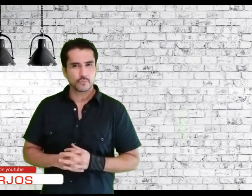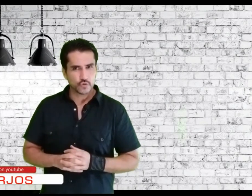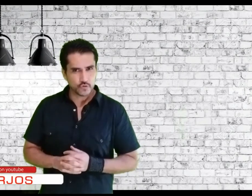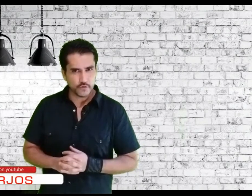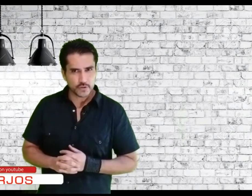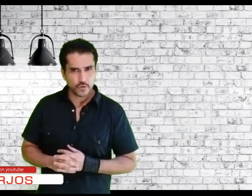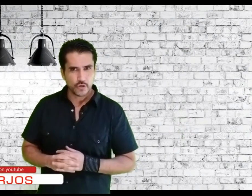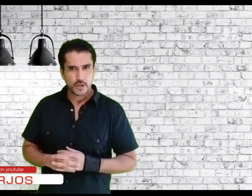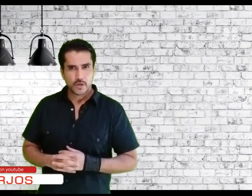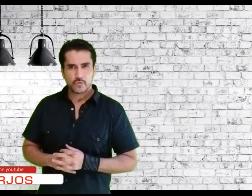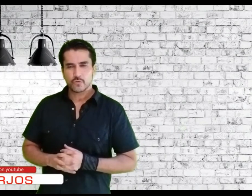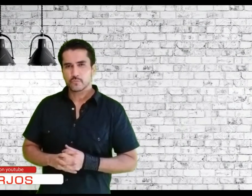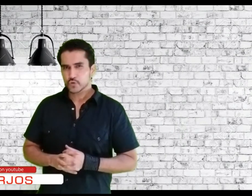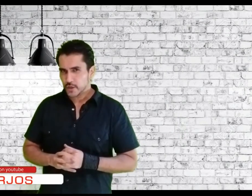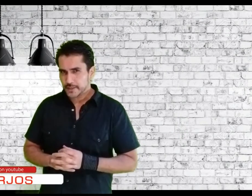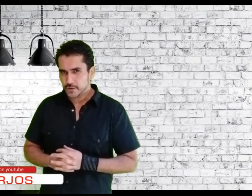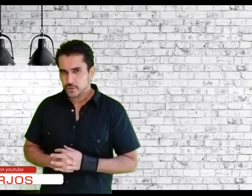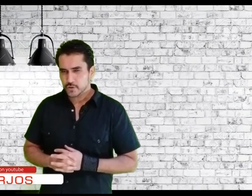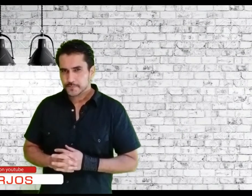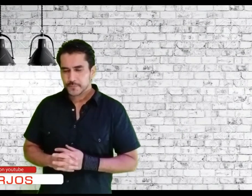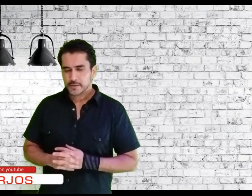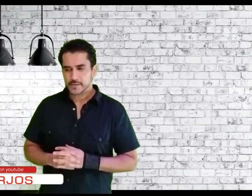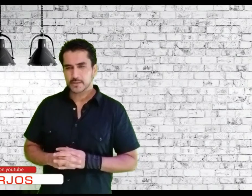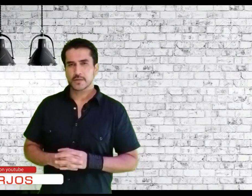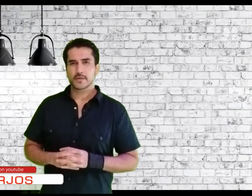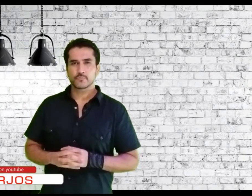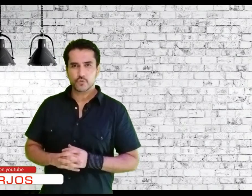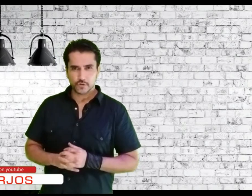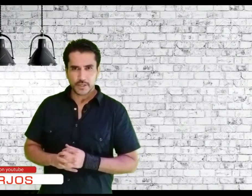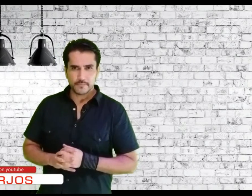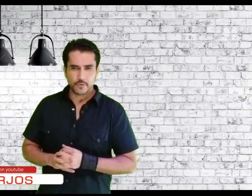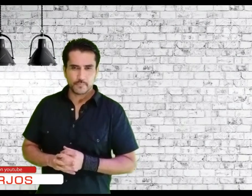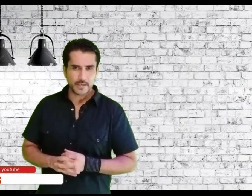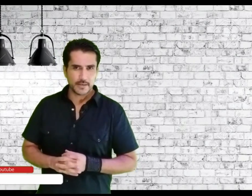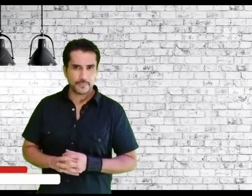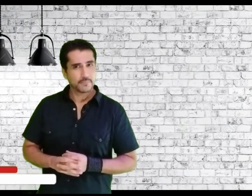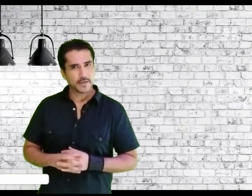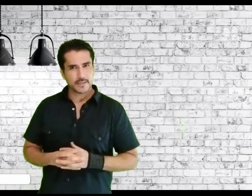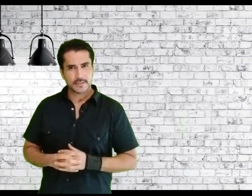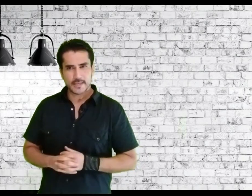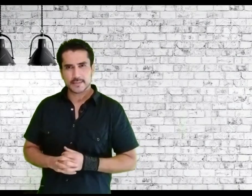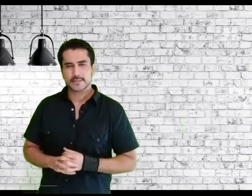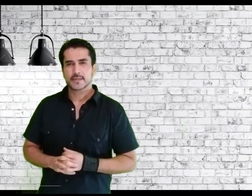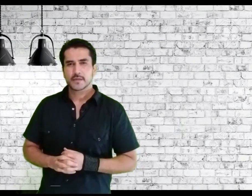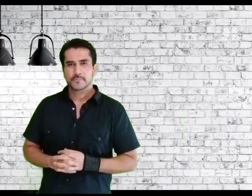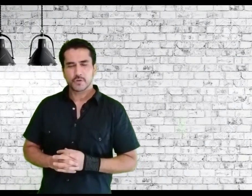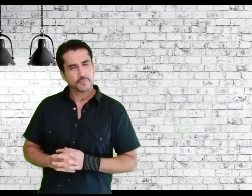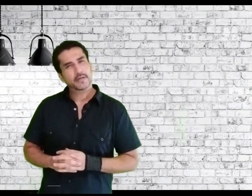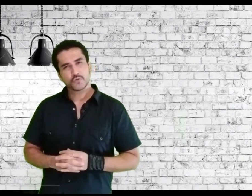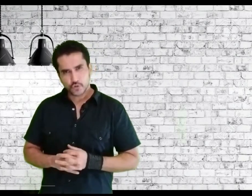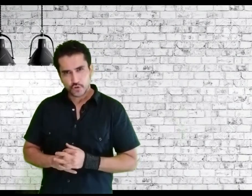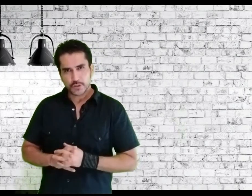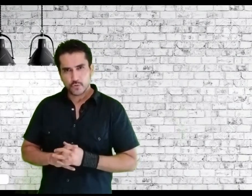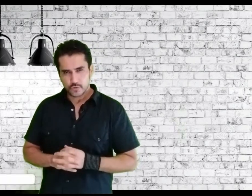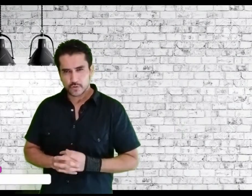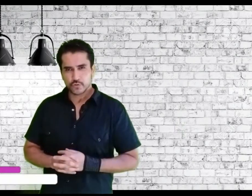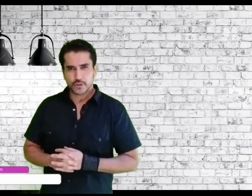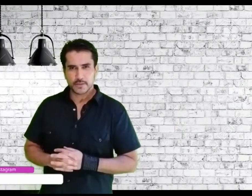mucho esfuerzo, con mucho cariño, requiere de mucho tiempo para preparar las clases, pero para nosotros es un honor que ustedes